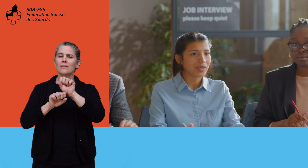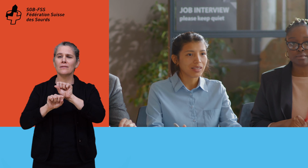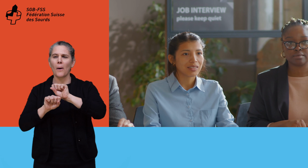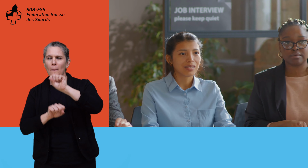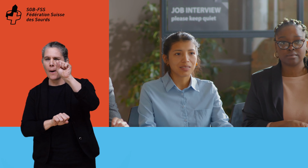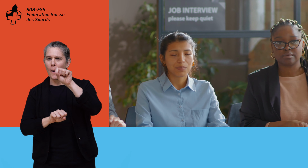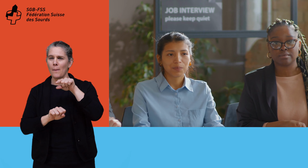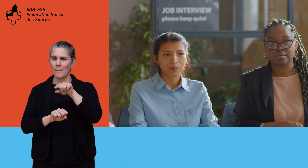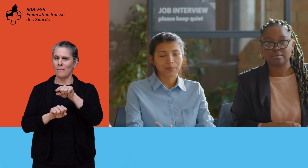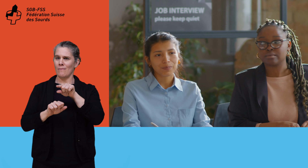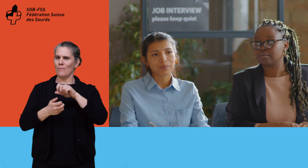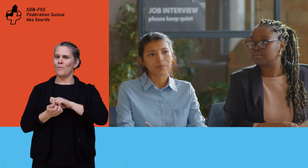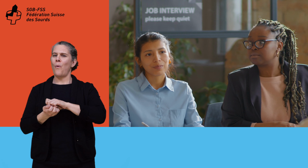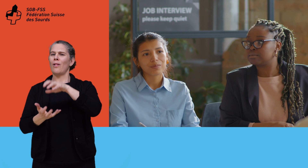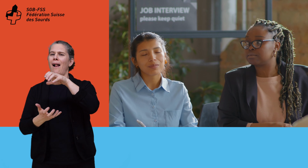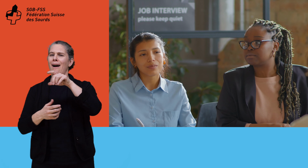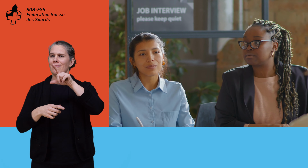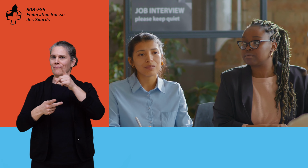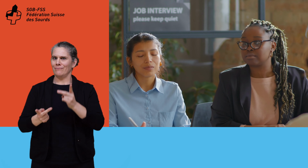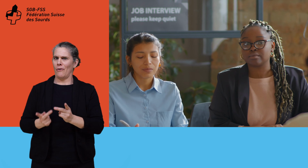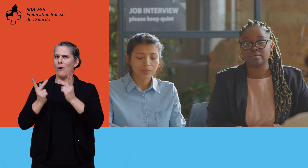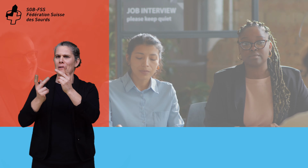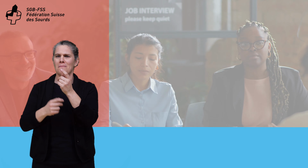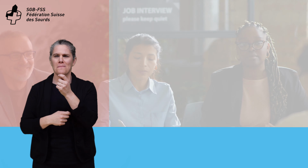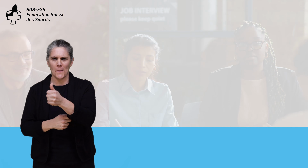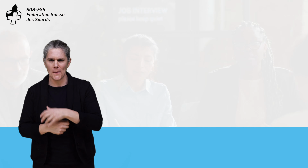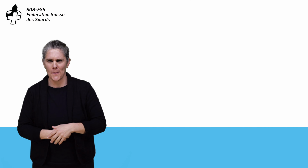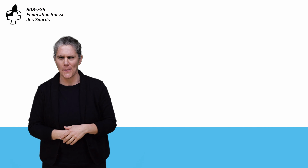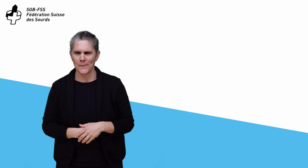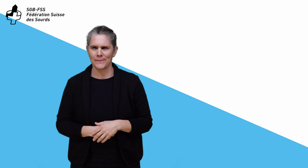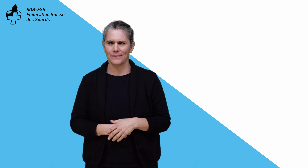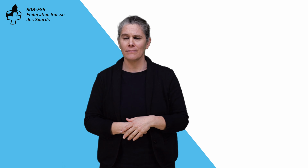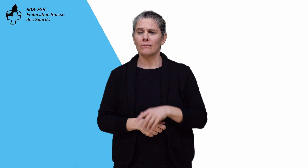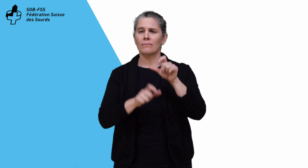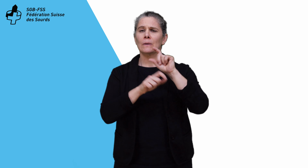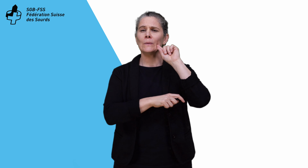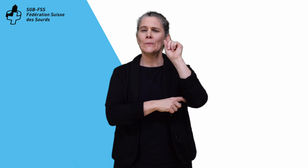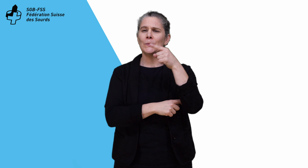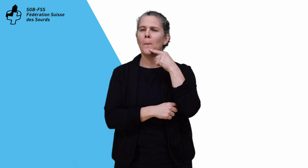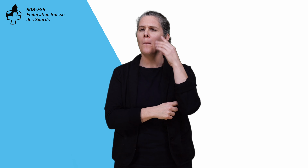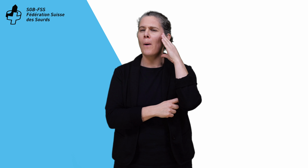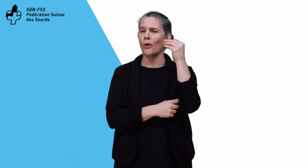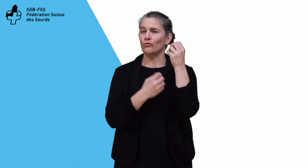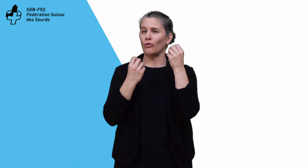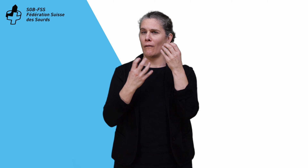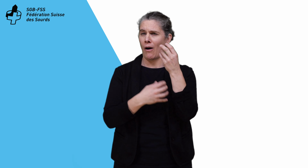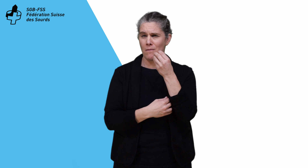existe également un potentiel encore peu exploité en ce qui concerne le manque de personnel qualifié,